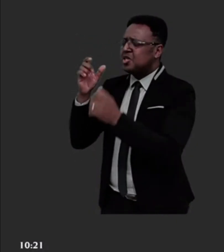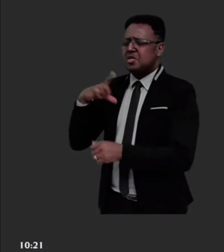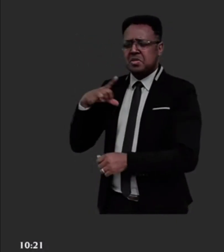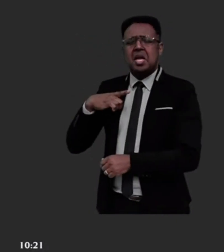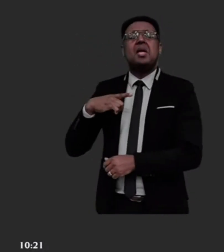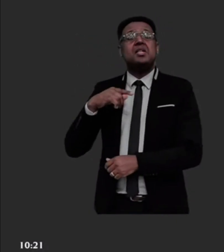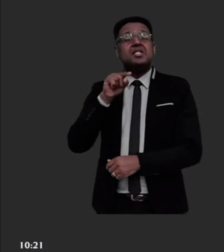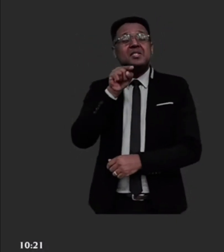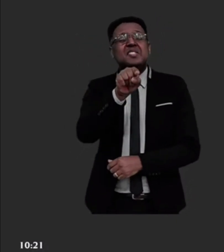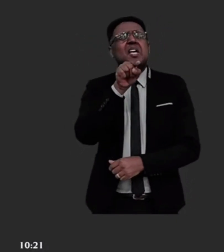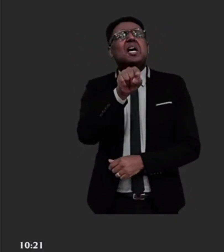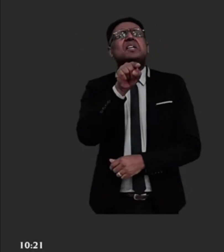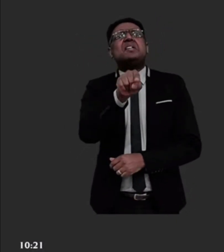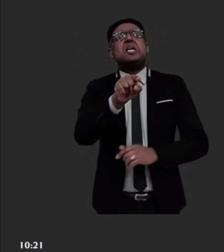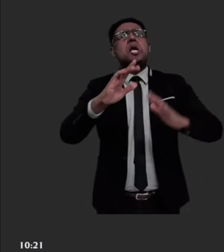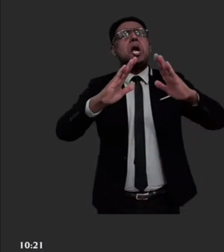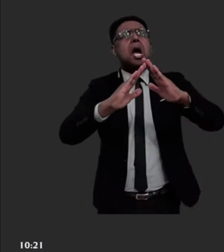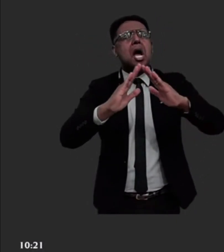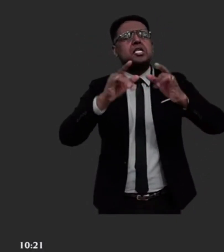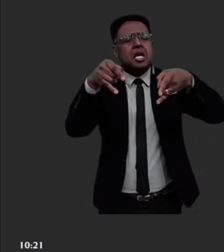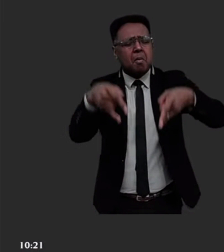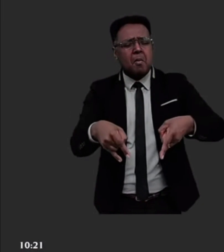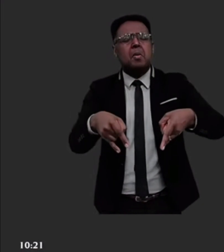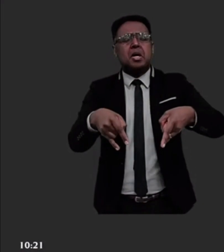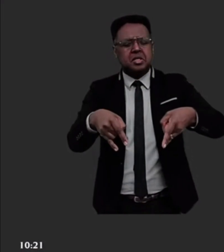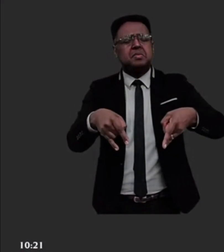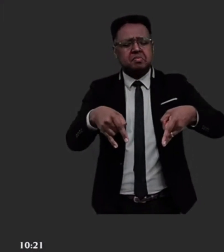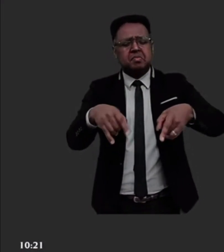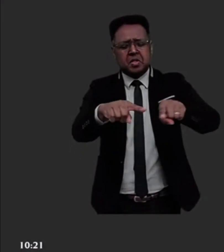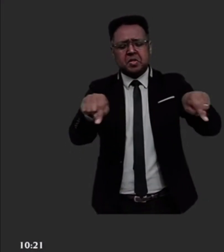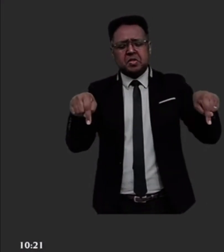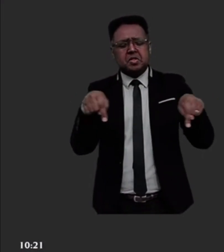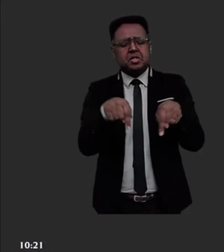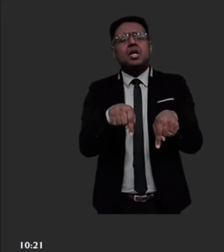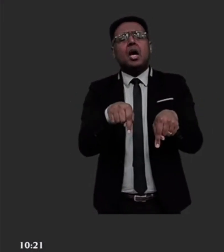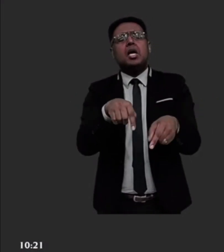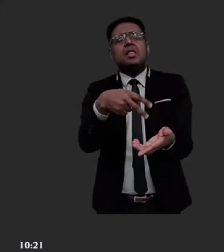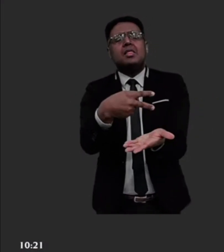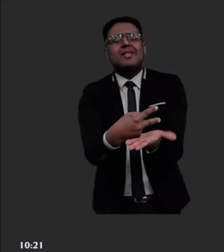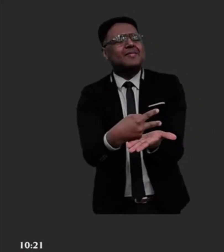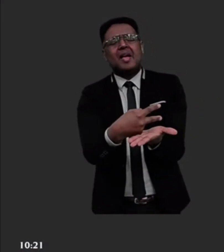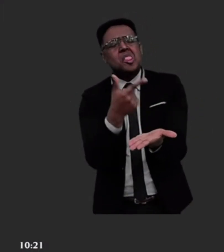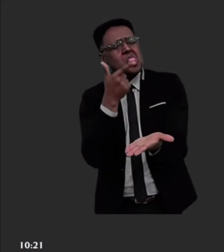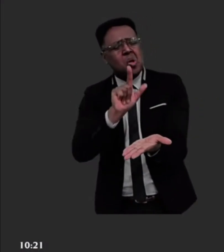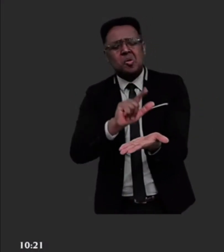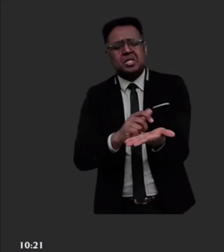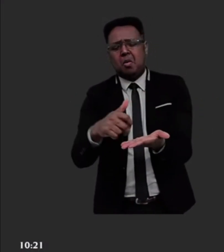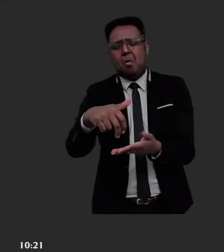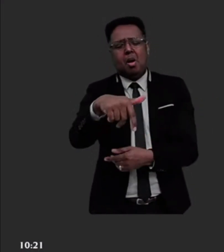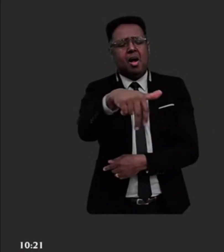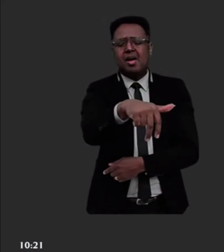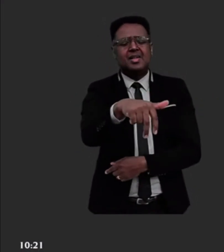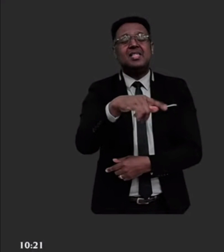ali dentro do seu quarto ainda não conseguiu levantar da sua cama, alguém não conseguiu dormir essa